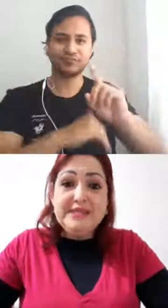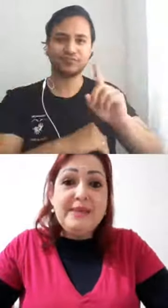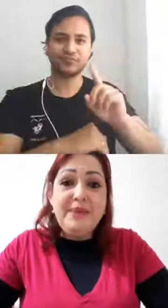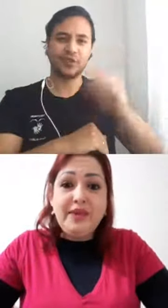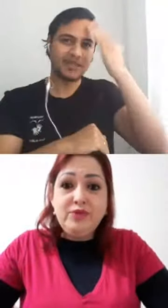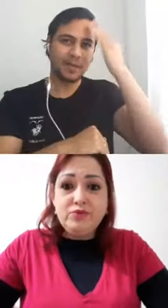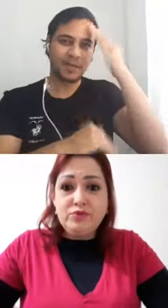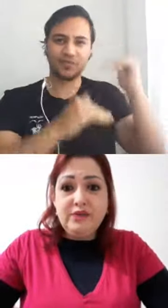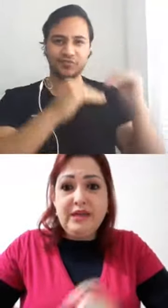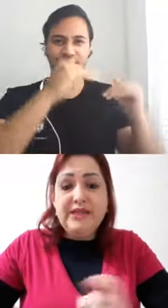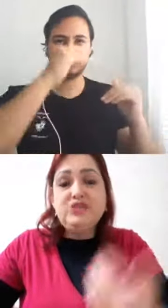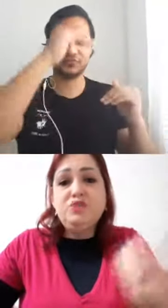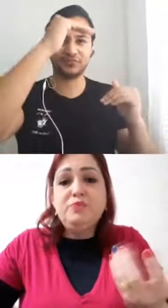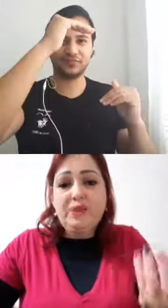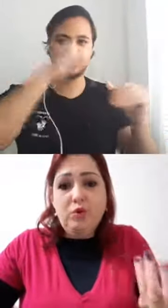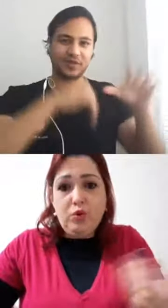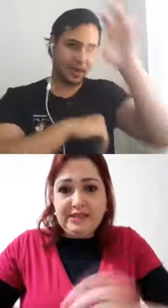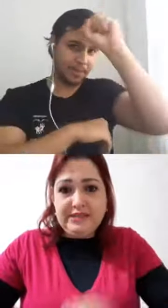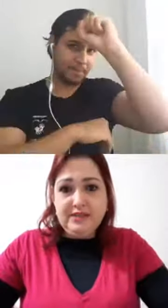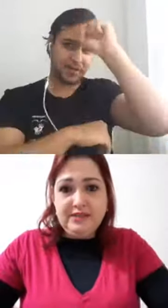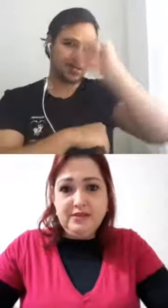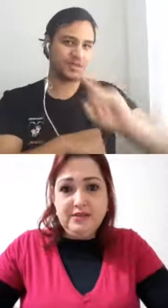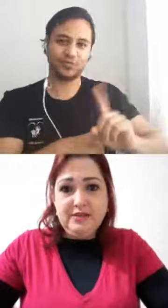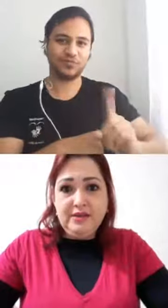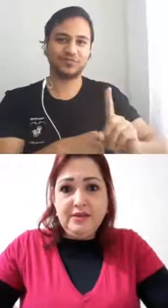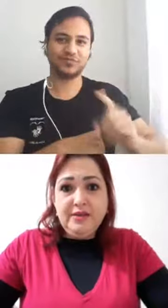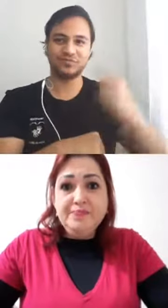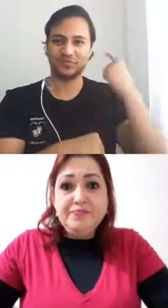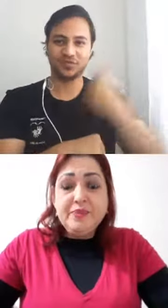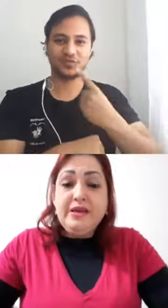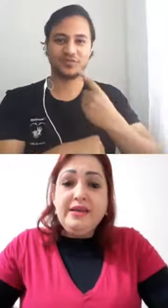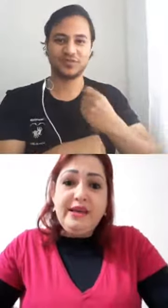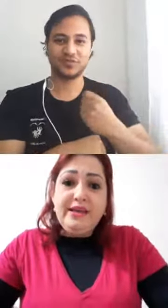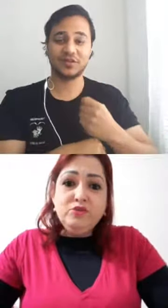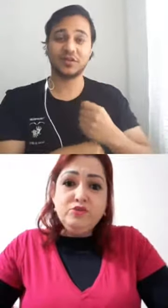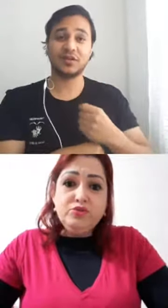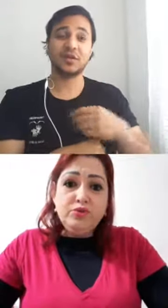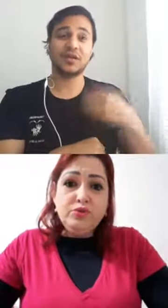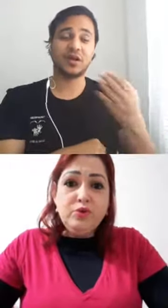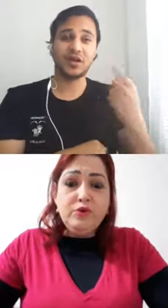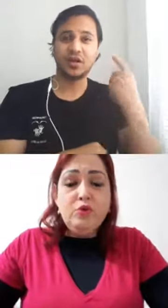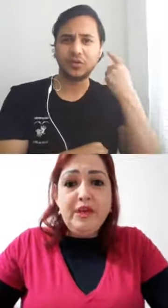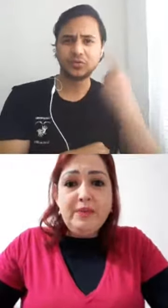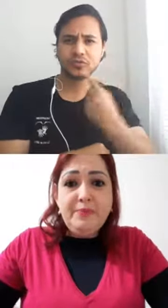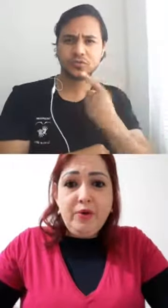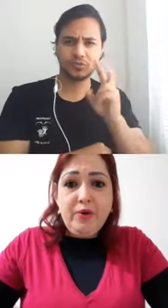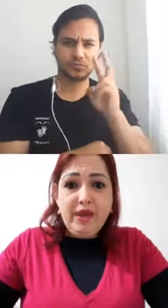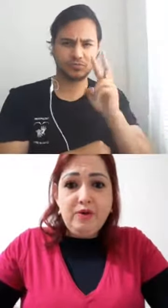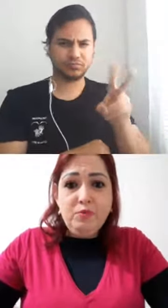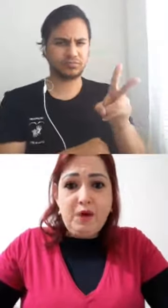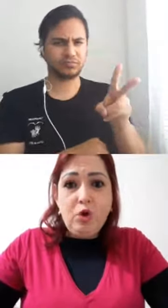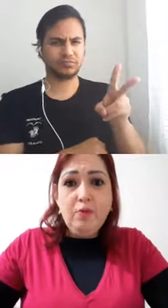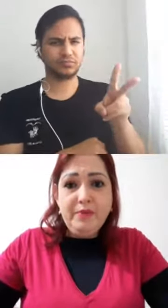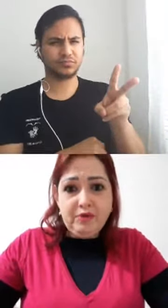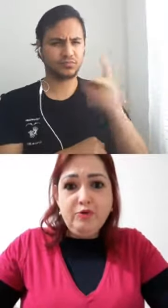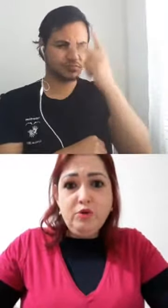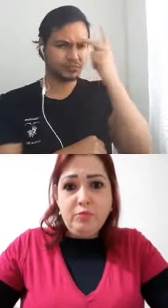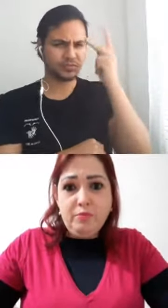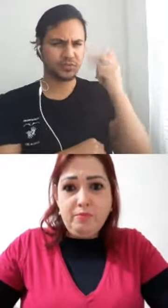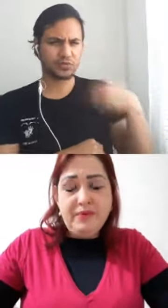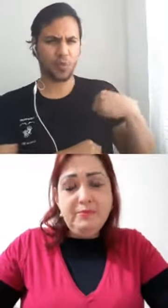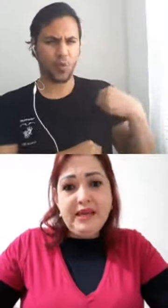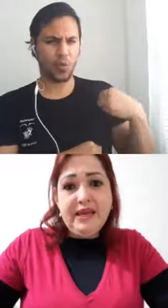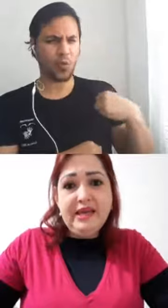cresceu sabendo esse tipo de coisa. E aí o surdo, quando olha para alguém com uma roupa que não